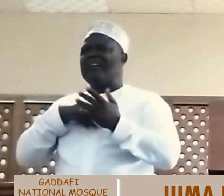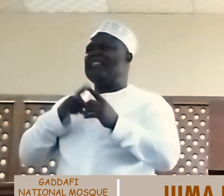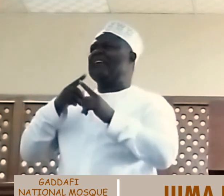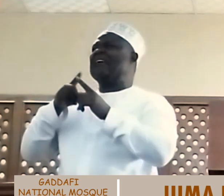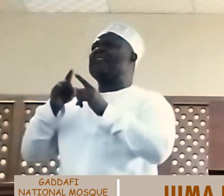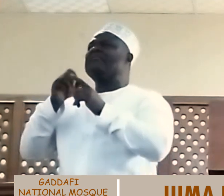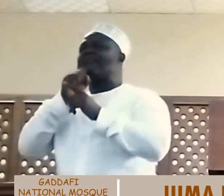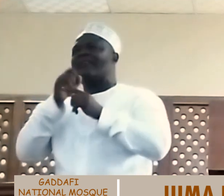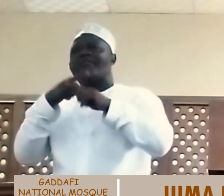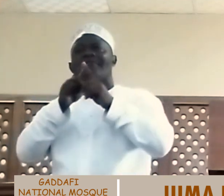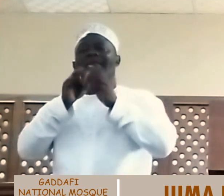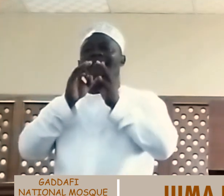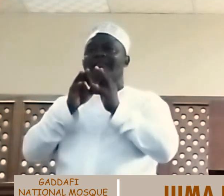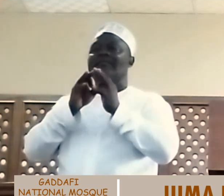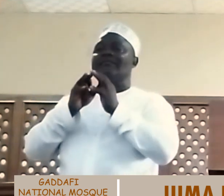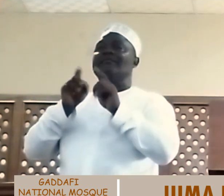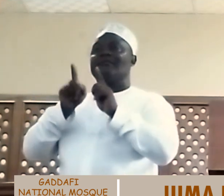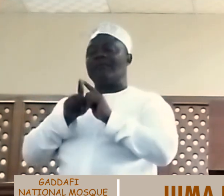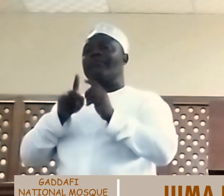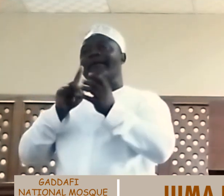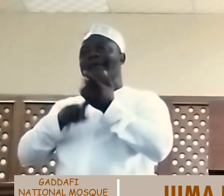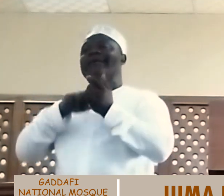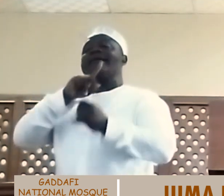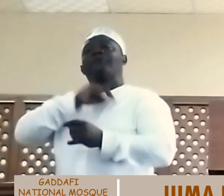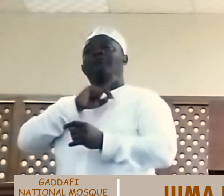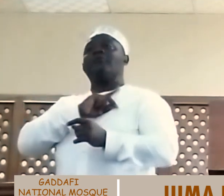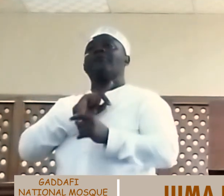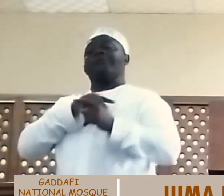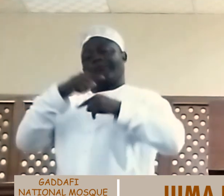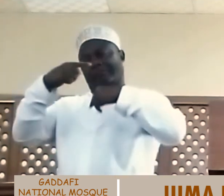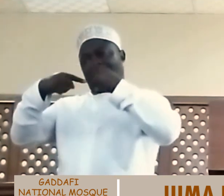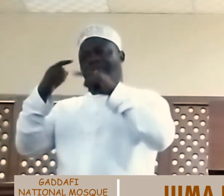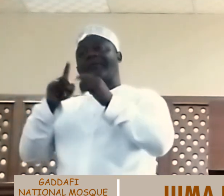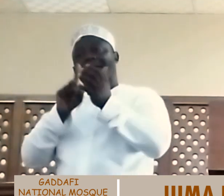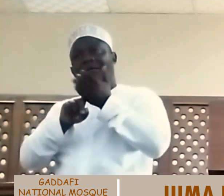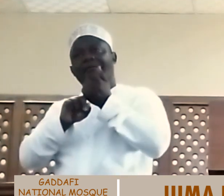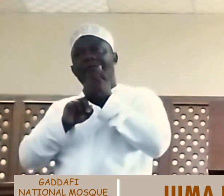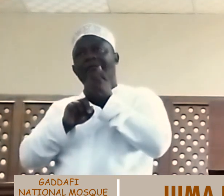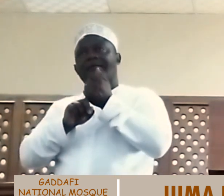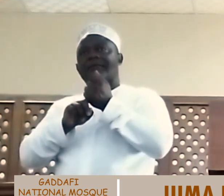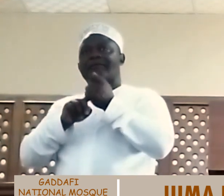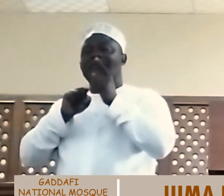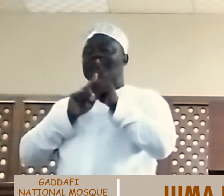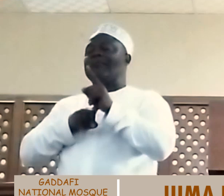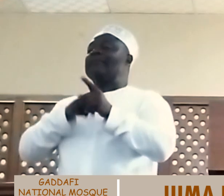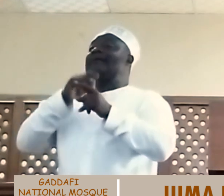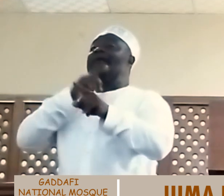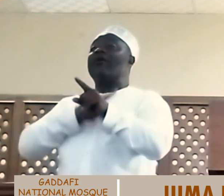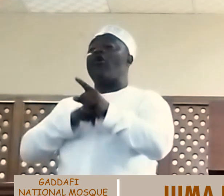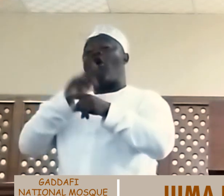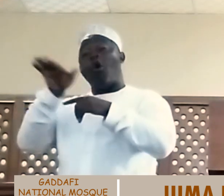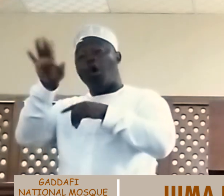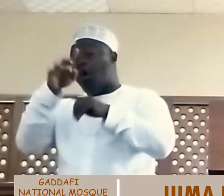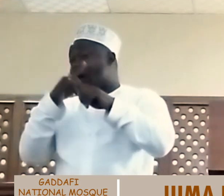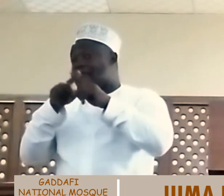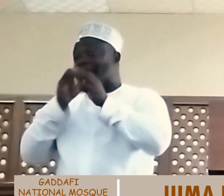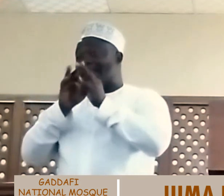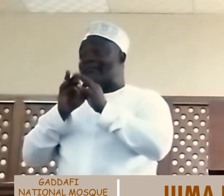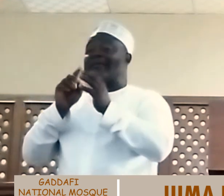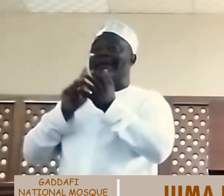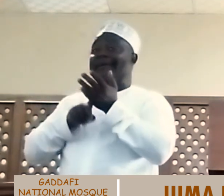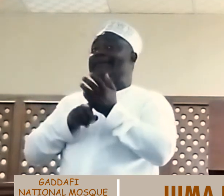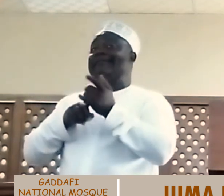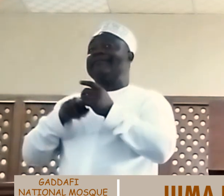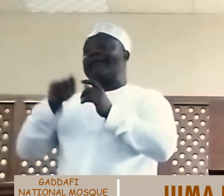يكتب الله الأعمال التي نشأت من أقوالهم وأفعالهم